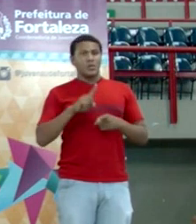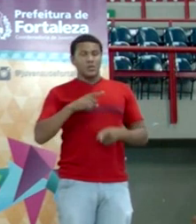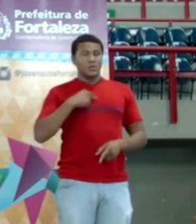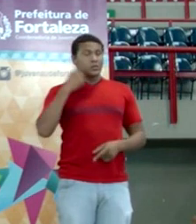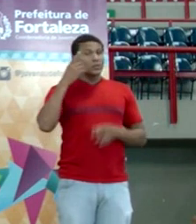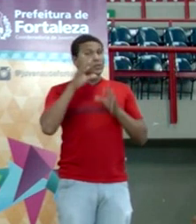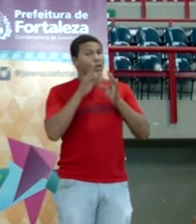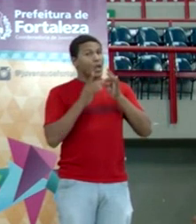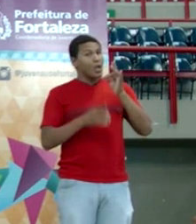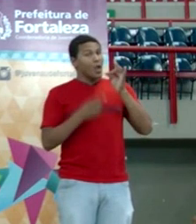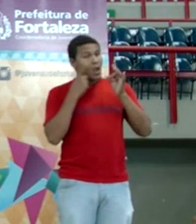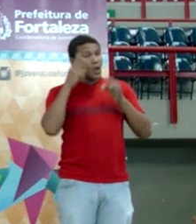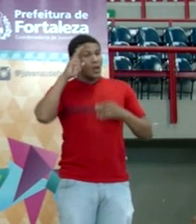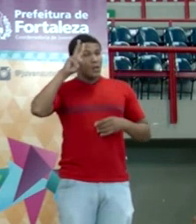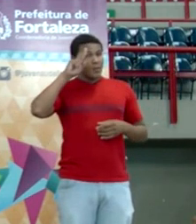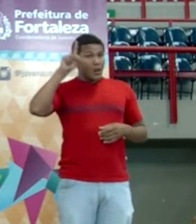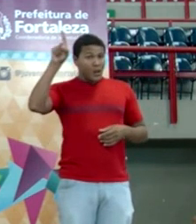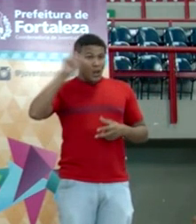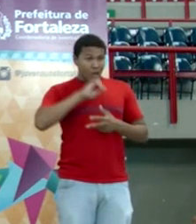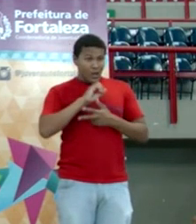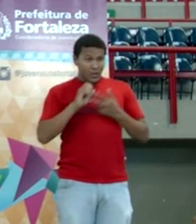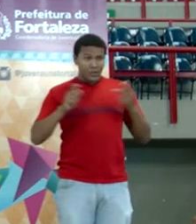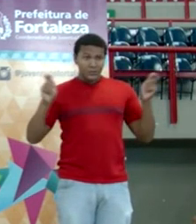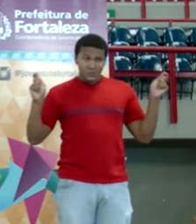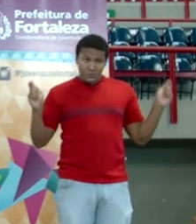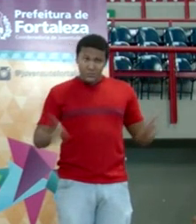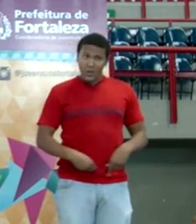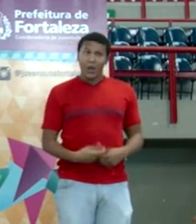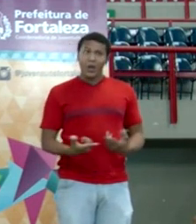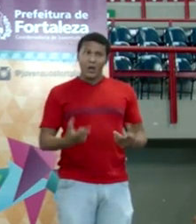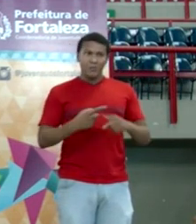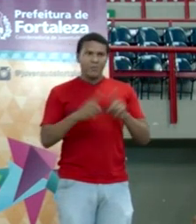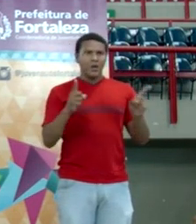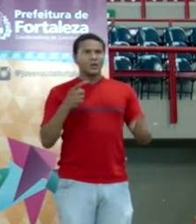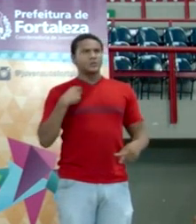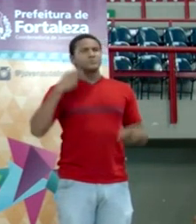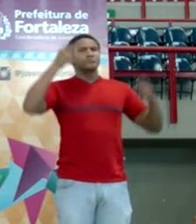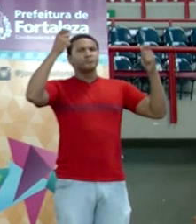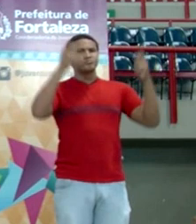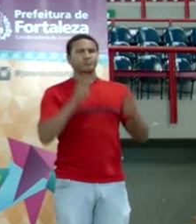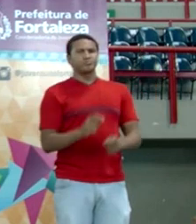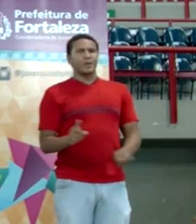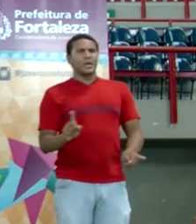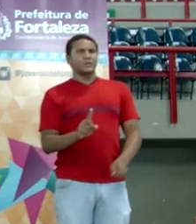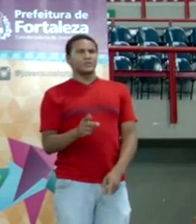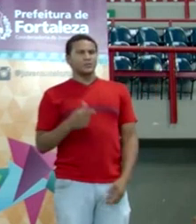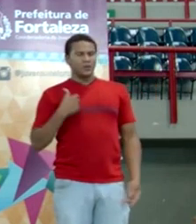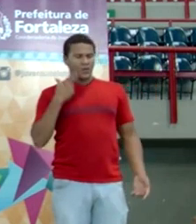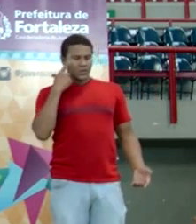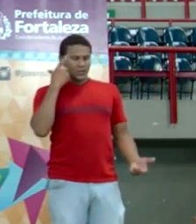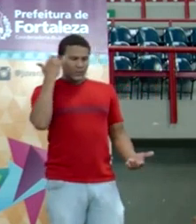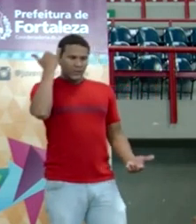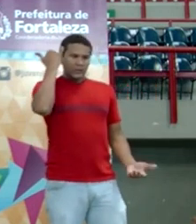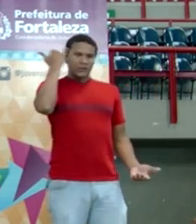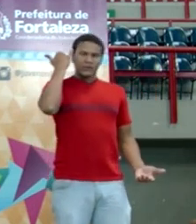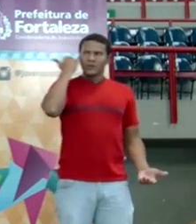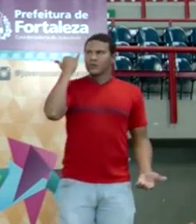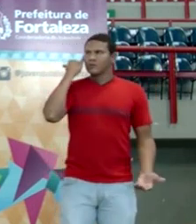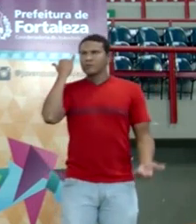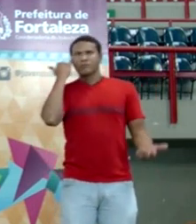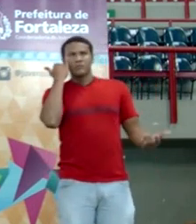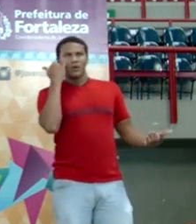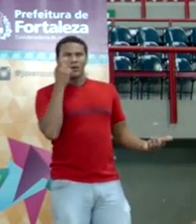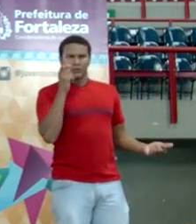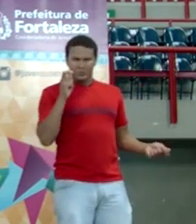hora da prova, pode aparecer uma questão dessa? Pode. Agora, não precisa, na hora da prova, dar tanto trabalho. Ah, quer dizer